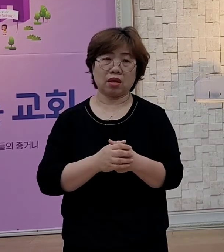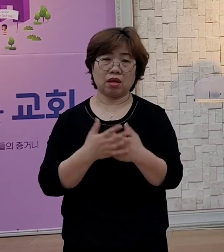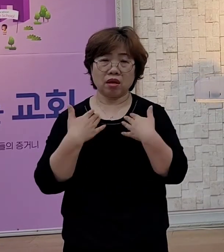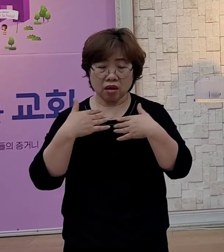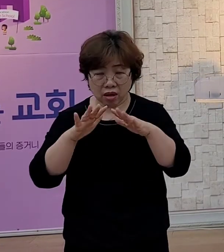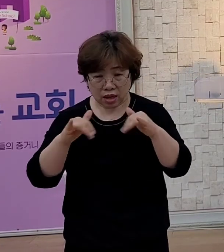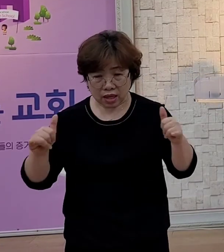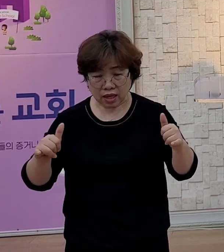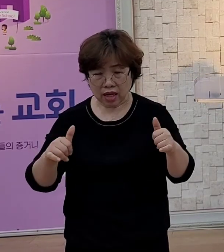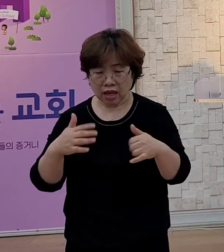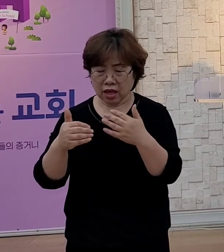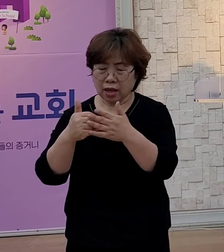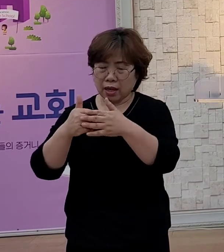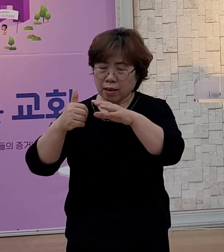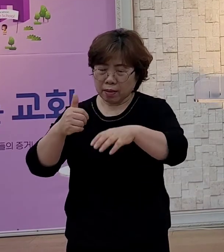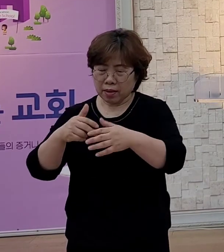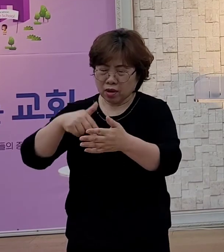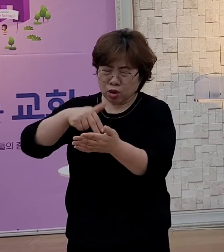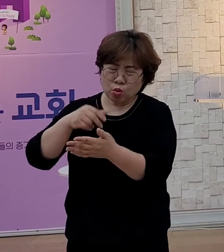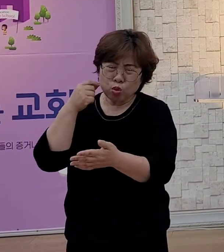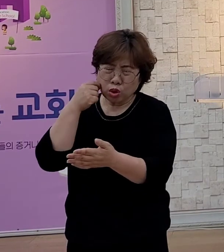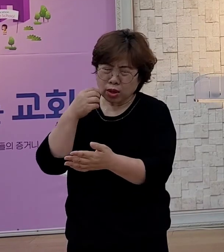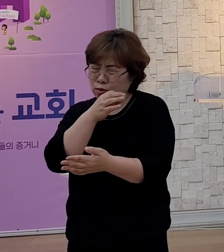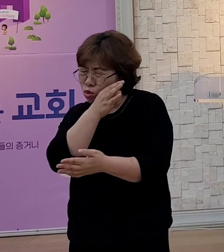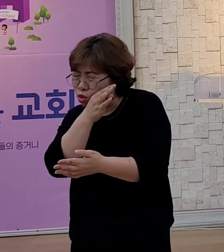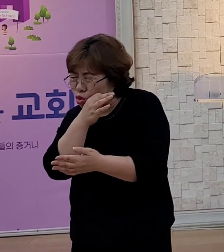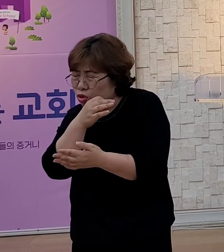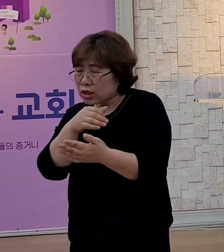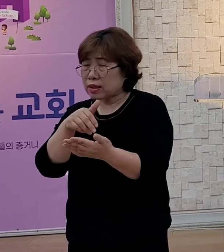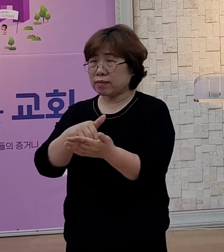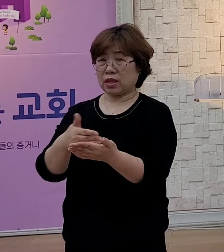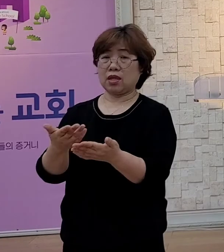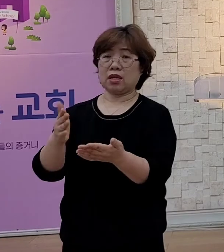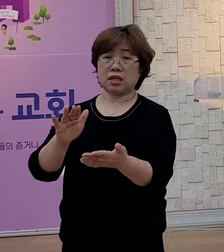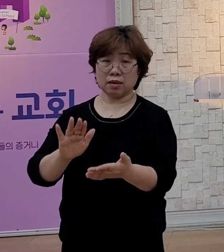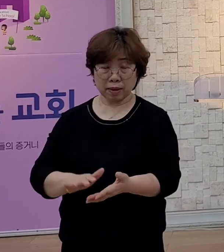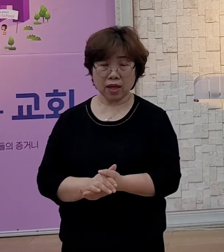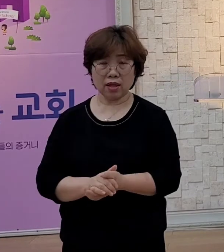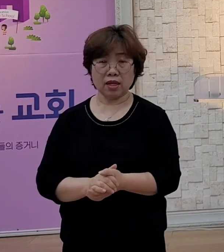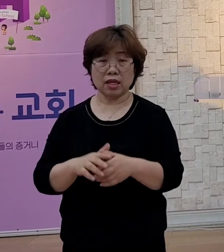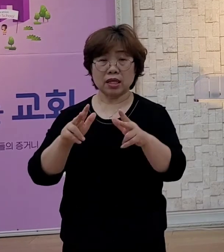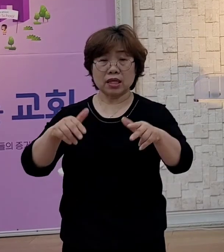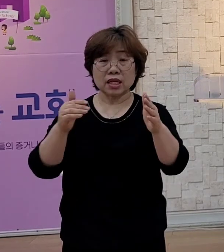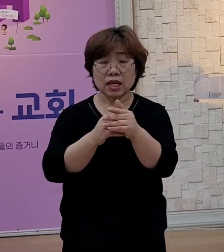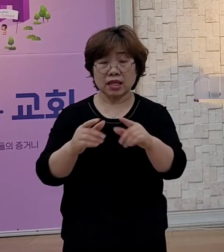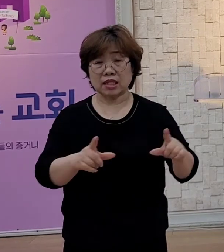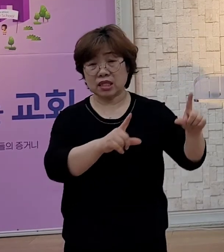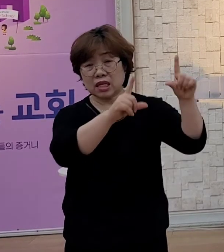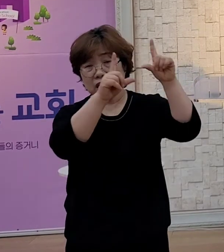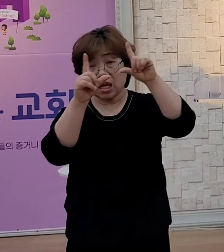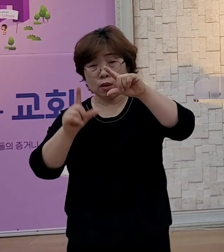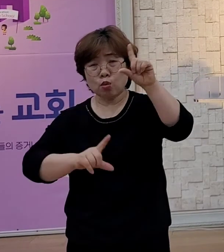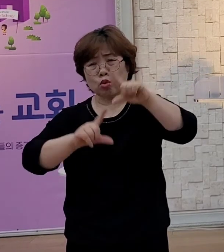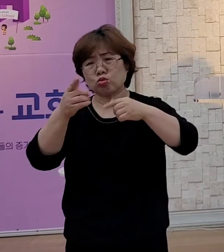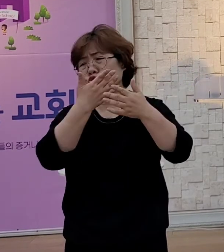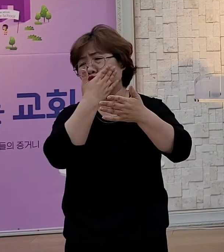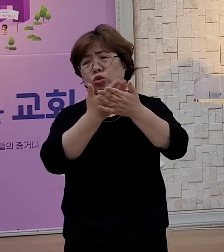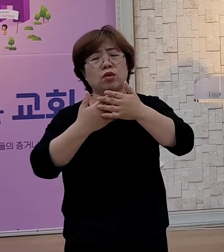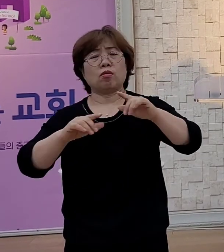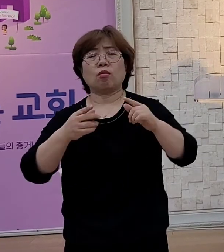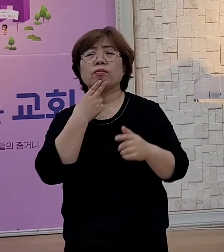설 수 없는 존재이고 부끄러운 존재입니다만은 이제 우리가 지금까지 어떻게 살아왔든지 그거 별로 안